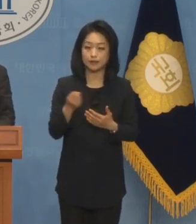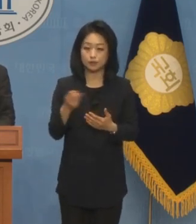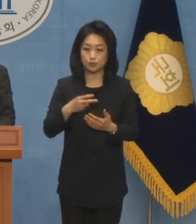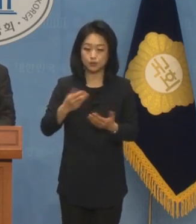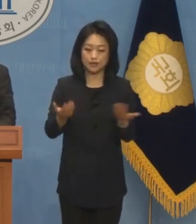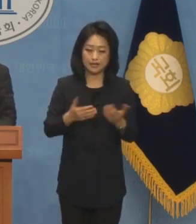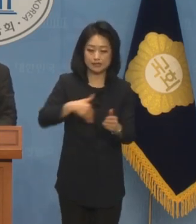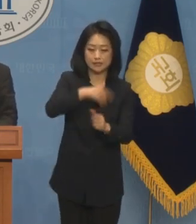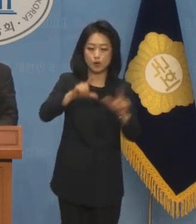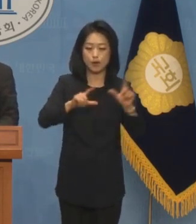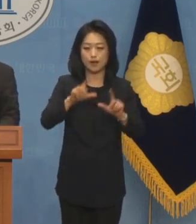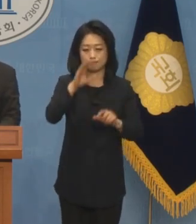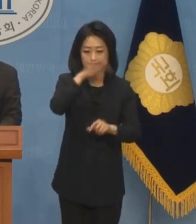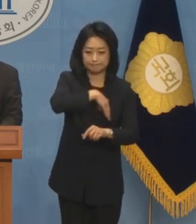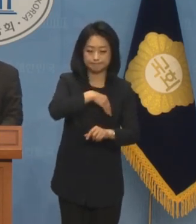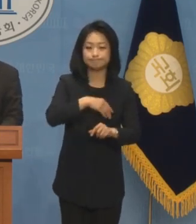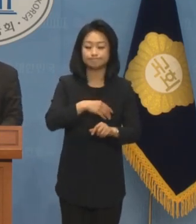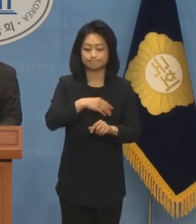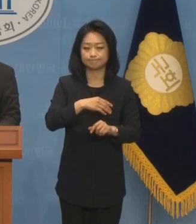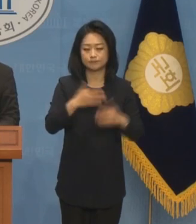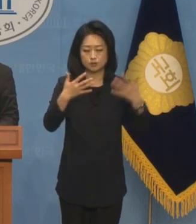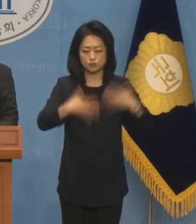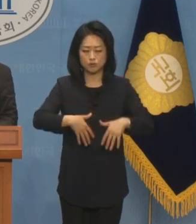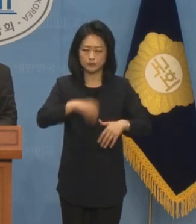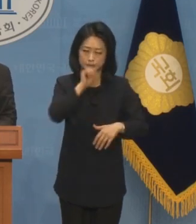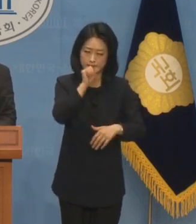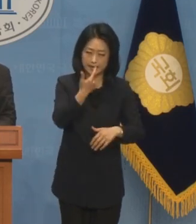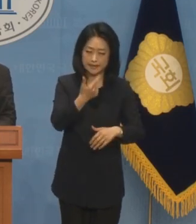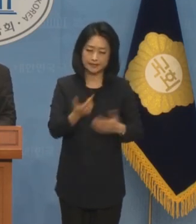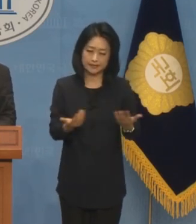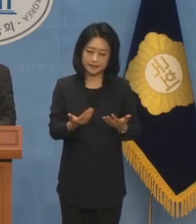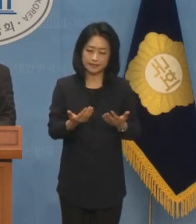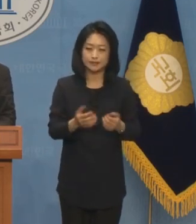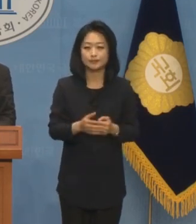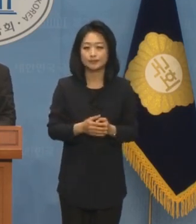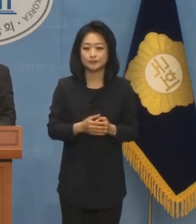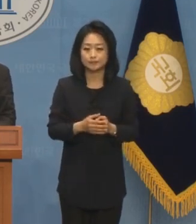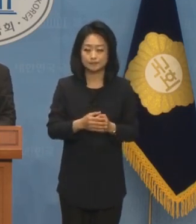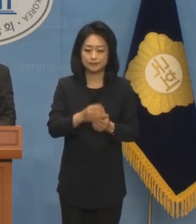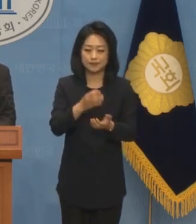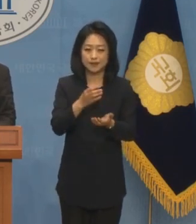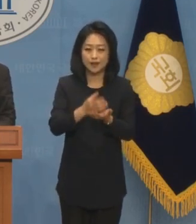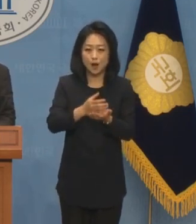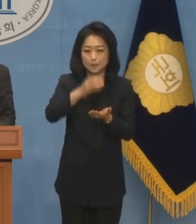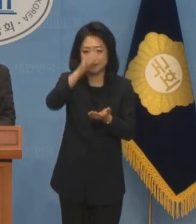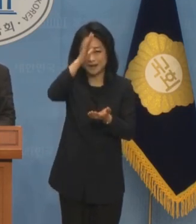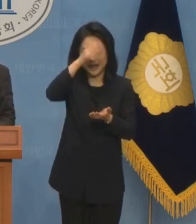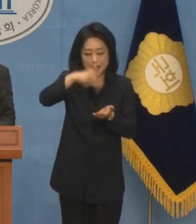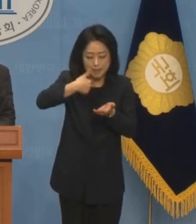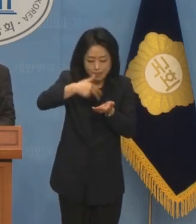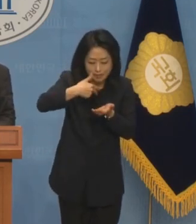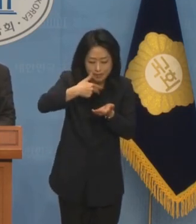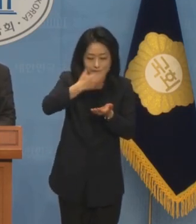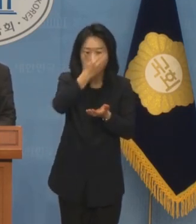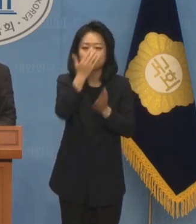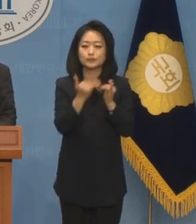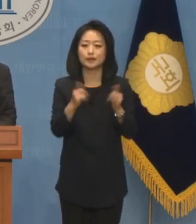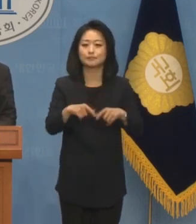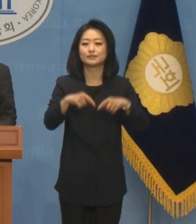노동 현실에 노동 조건에 내몰린 채 컵라면으로 끼니를 때우는 청춘들이 늘어만